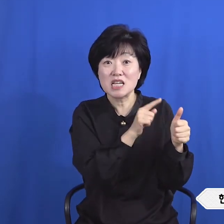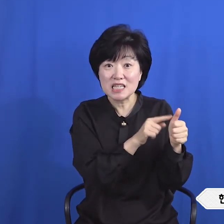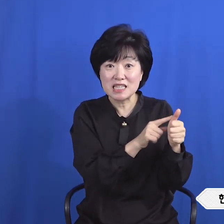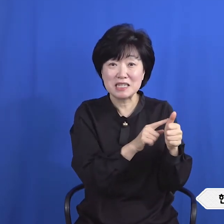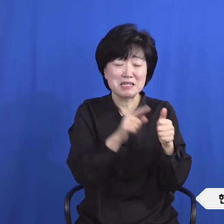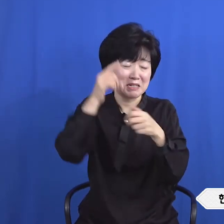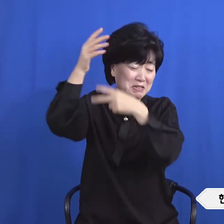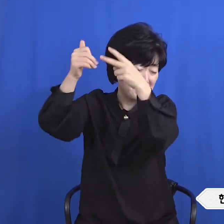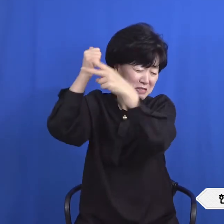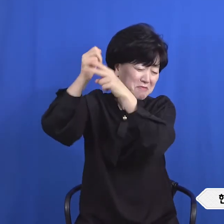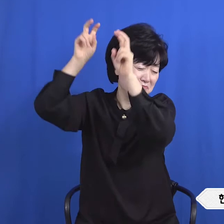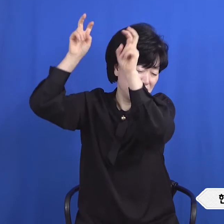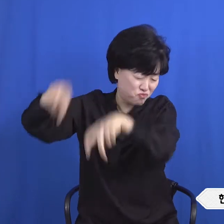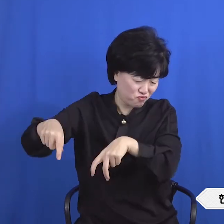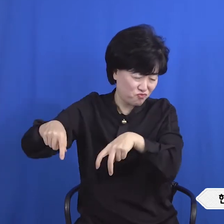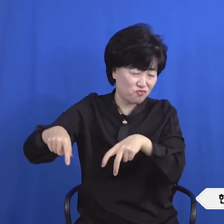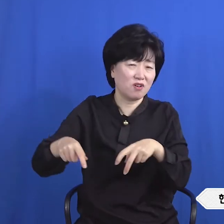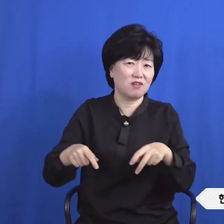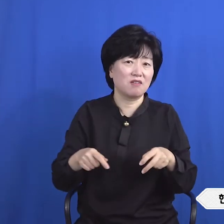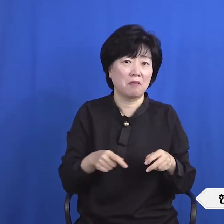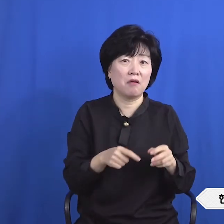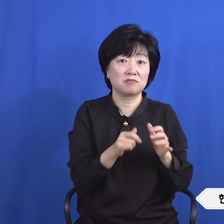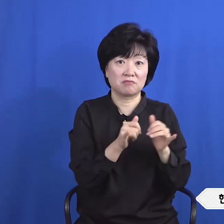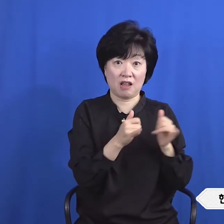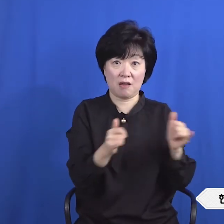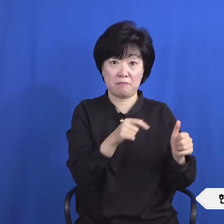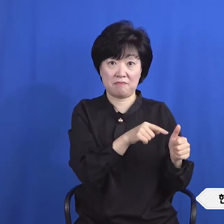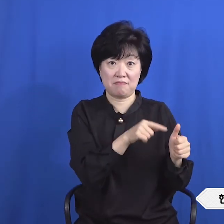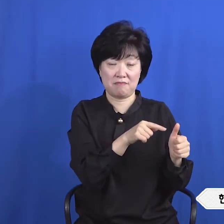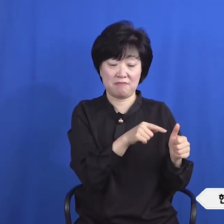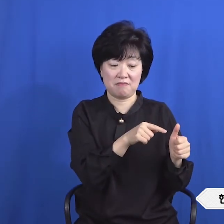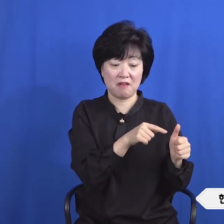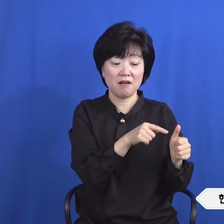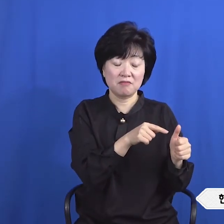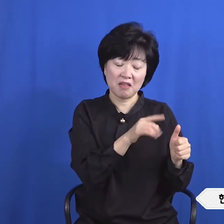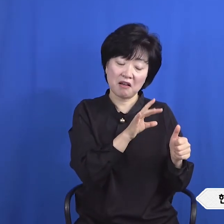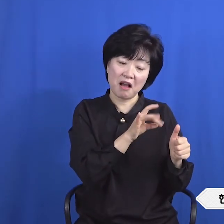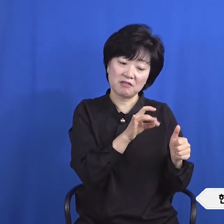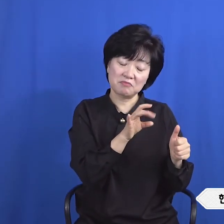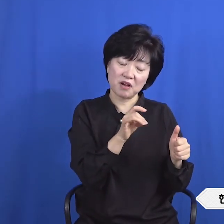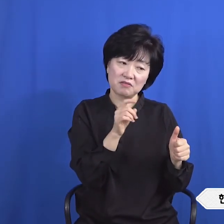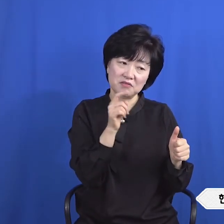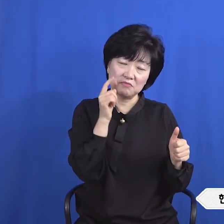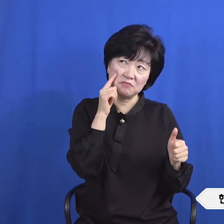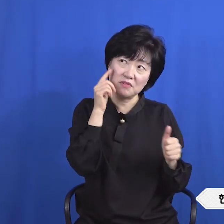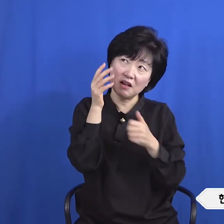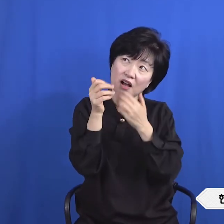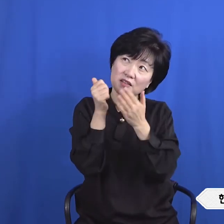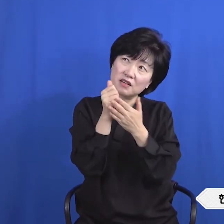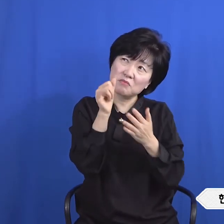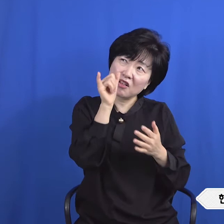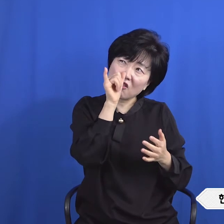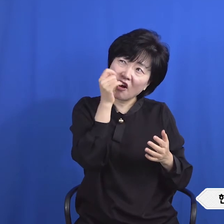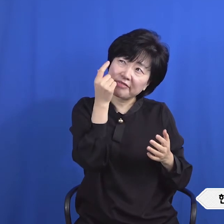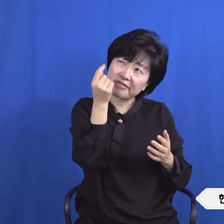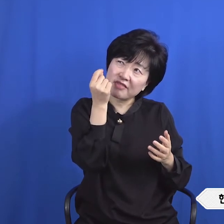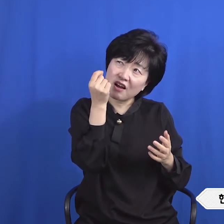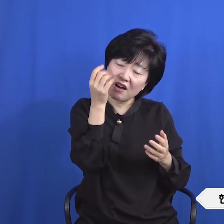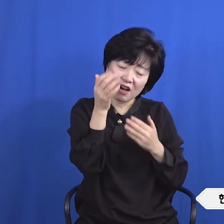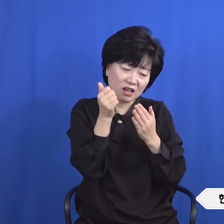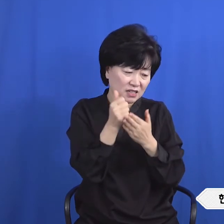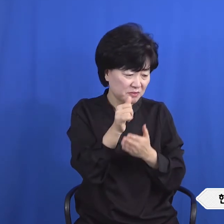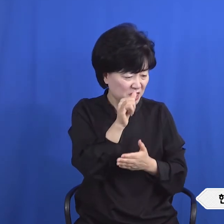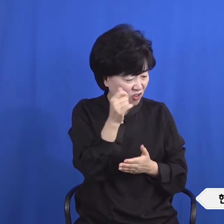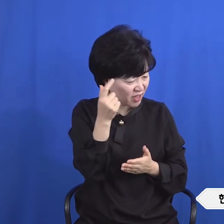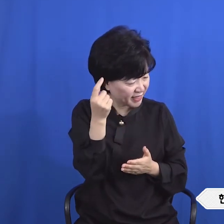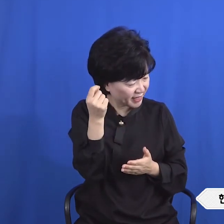그렇게 무신론자로 살 때 한 번씩 하나님이 계신 것 같다는 느낌이 들어서 아주 당황스러울